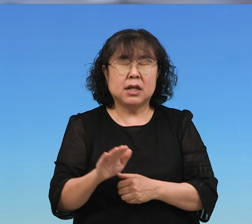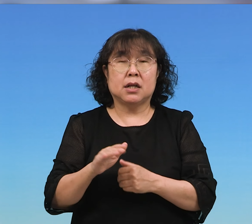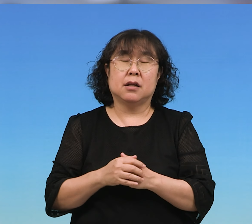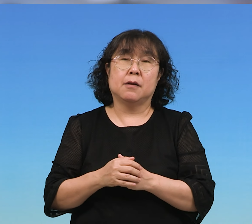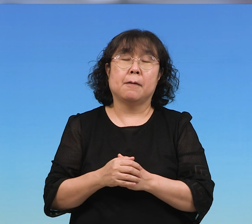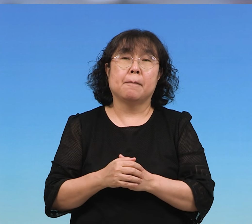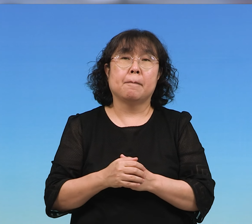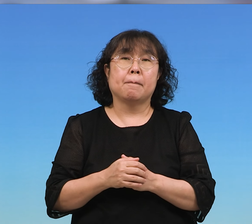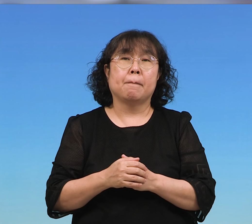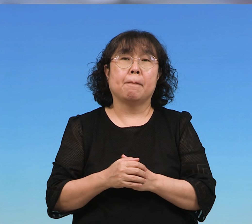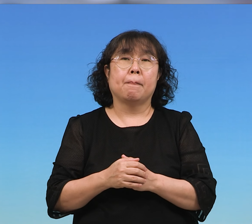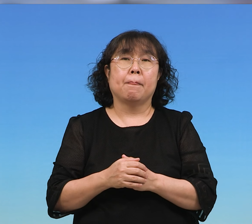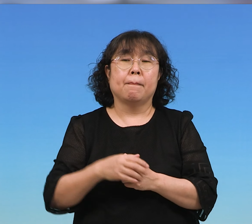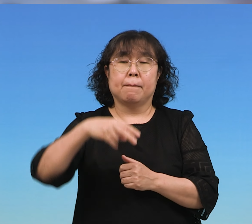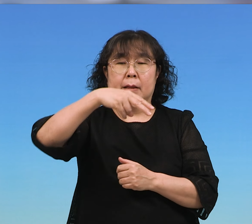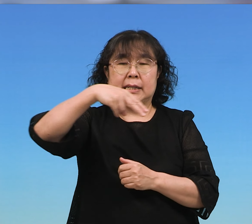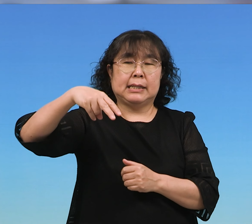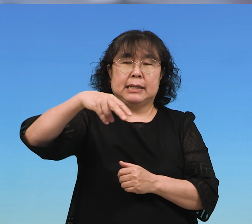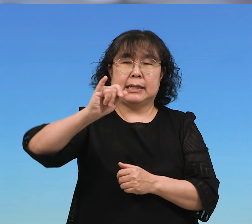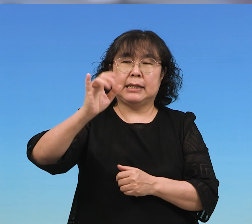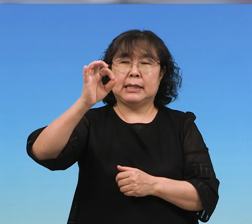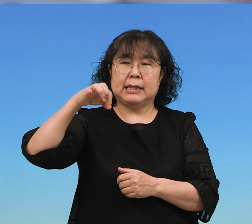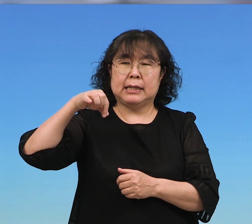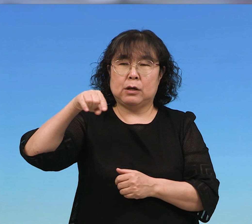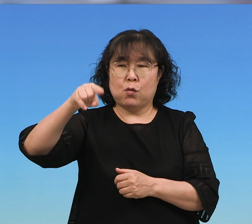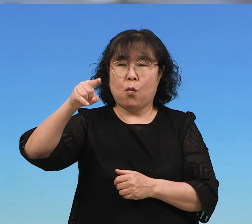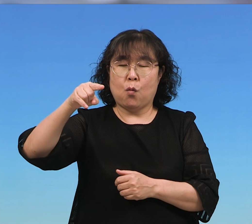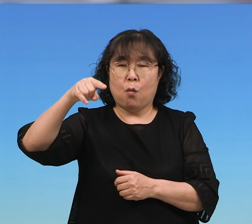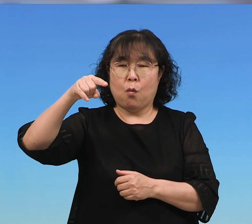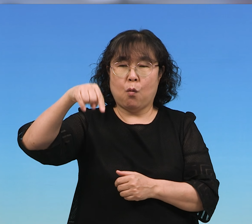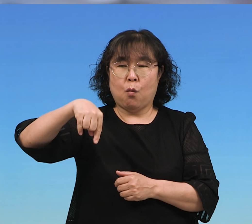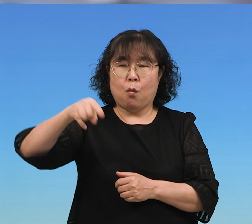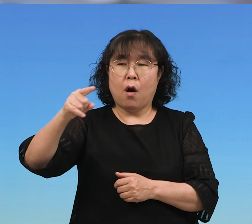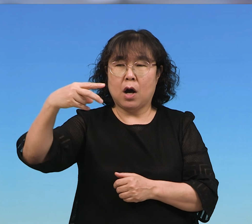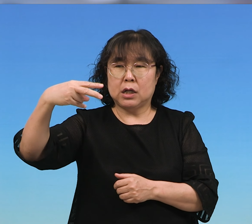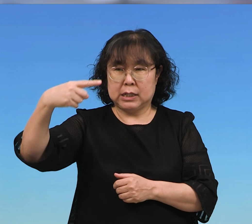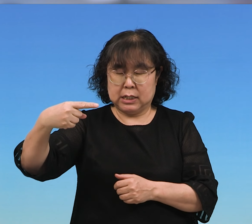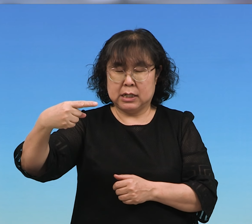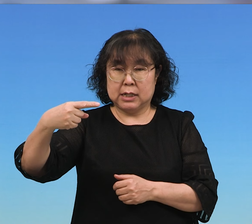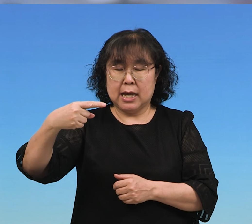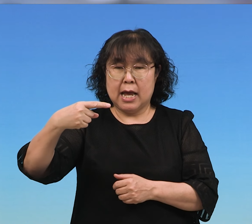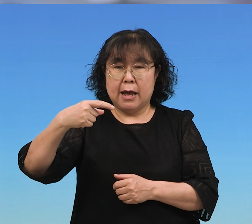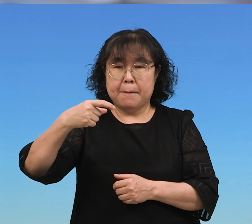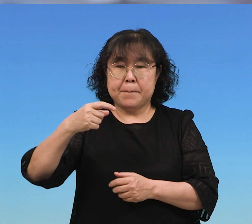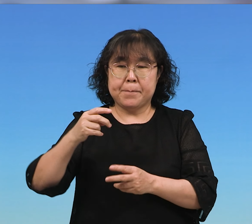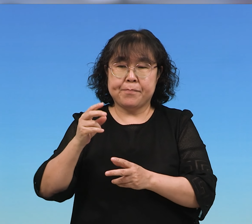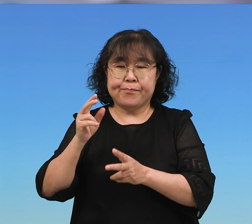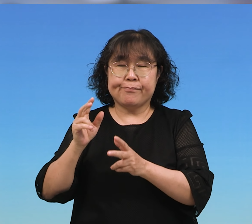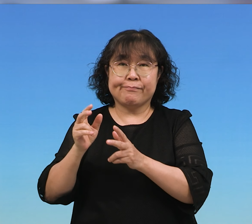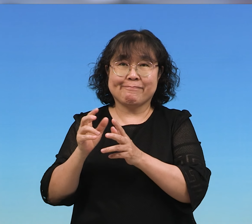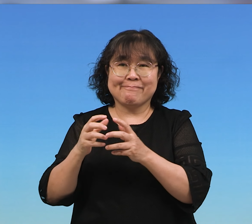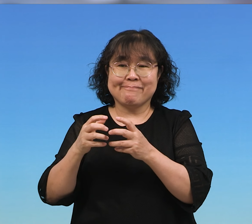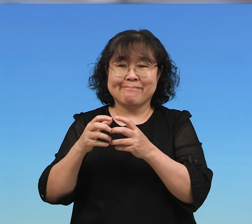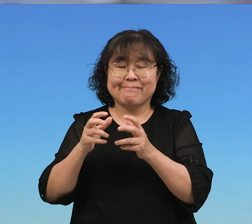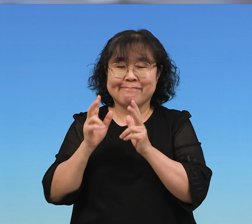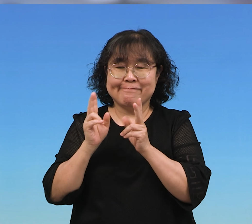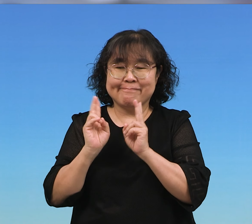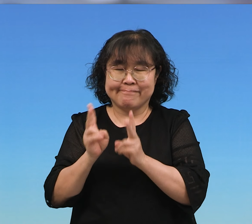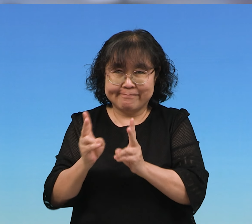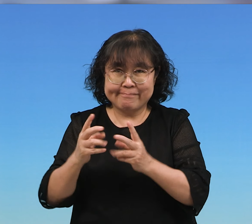우리는 시워드, 아까 이거 매입하는 데 주도했던 장관이죠. 우리는 시워드에 냉장고를